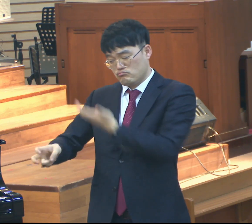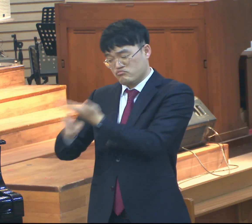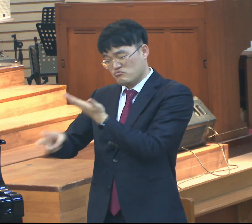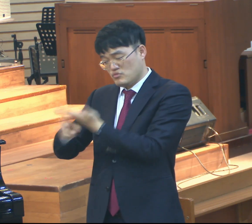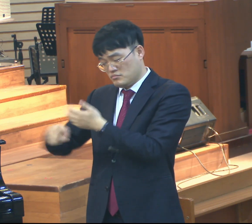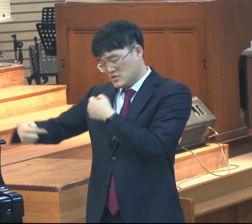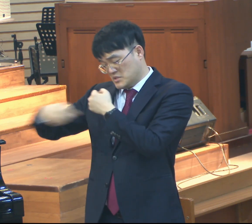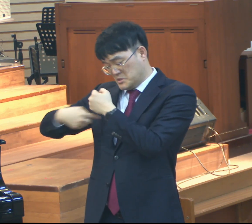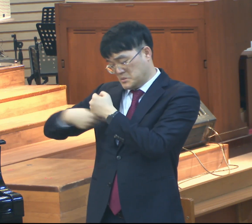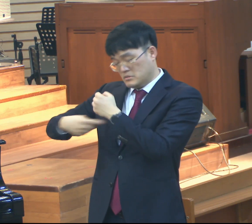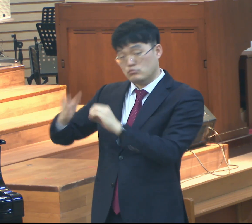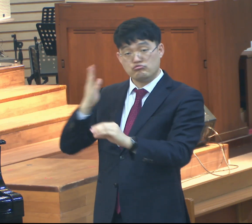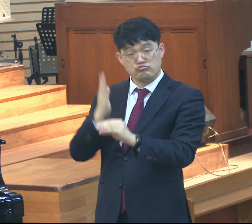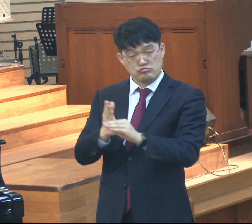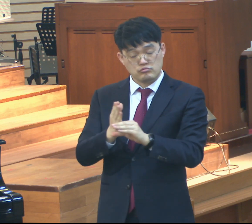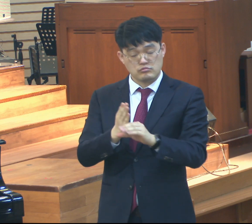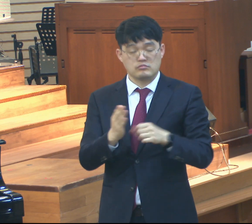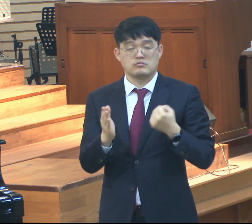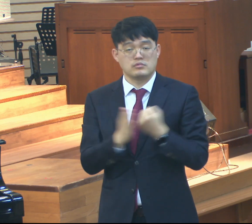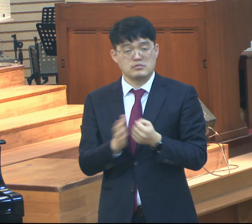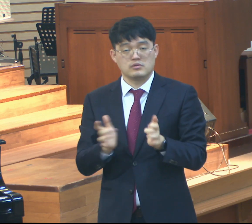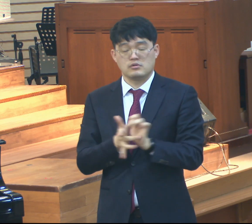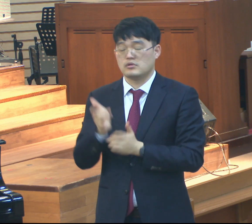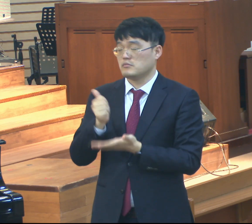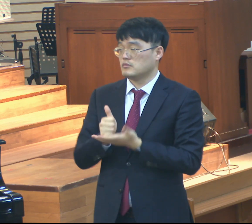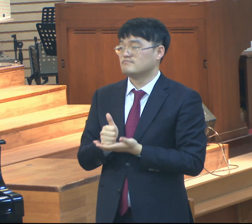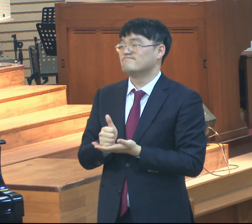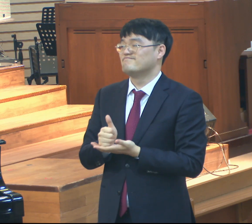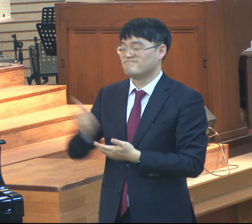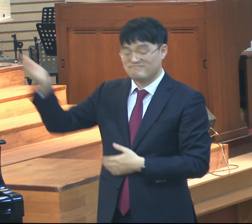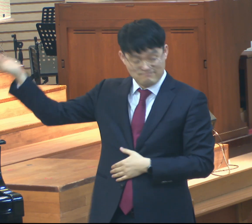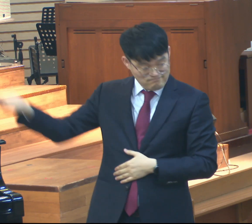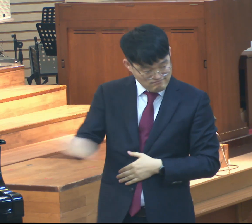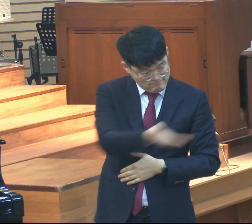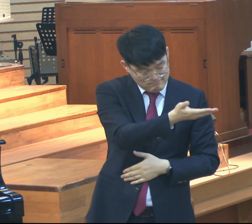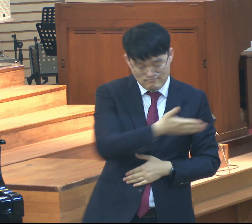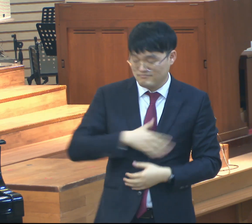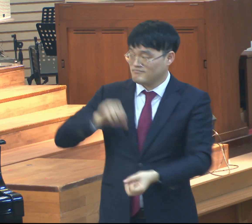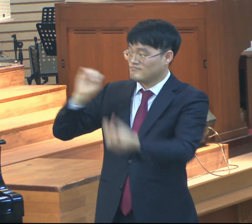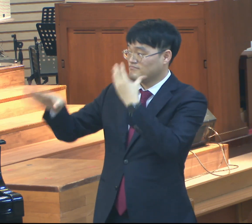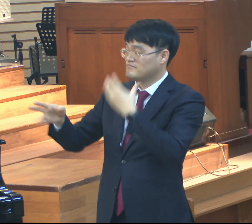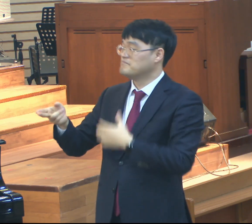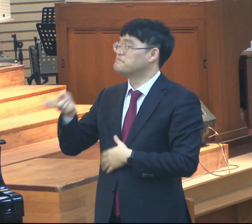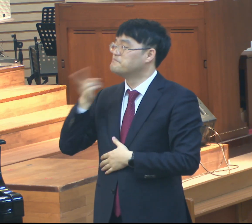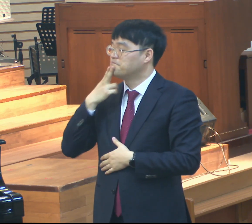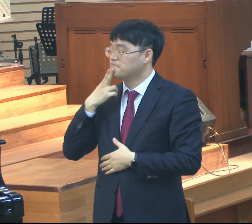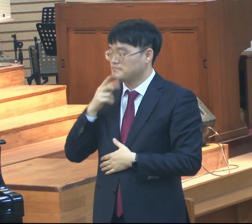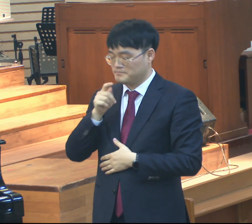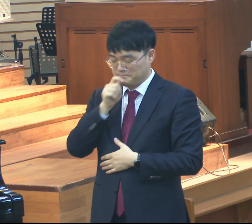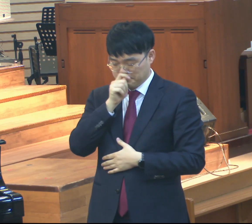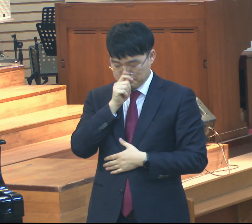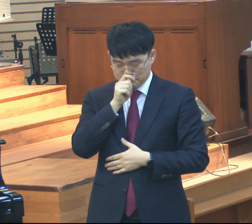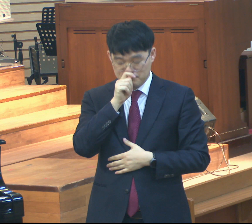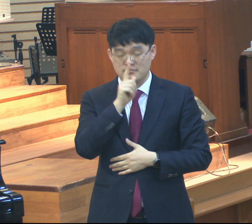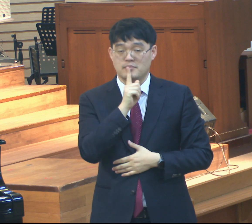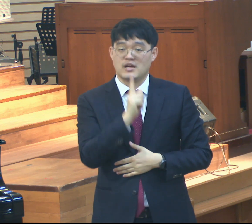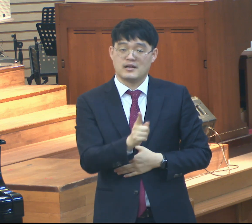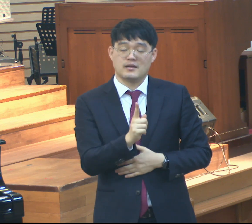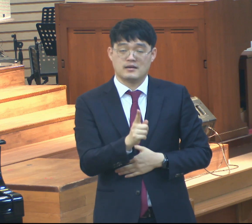신분을 하고 있었기 때문에 예수님은 그 모든 상황에 대해서 우습게 보셨던 것이죠. 자신을 친